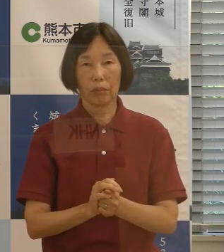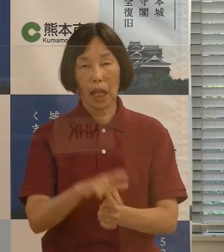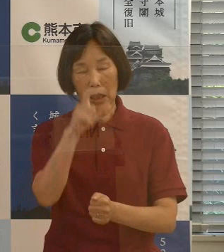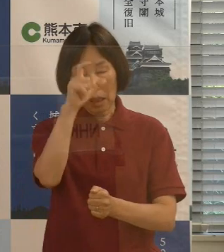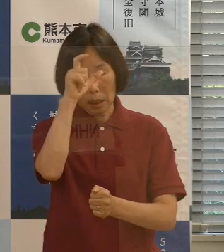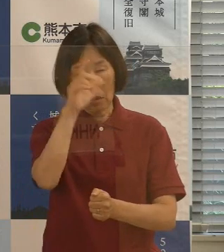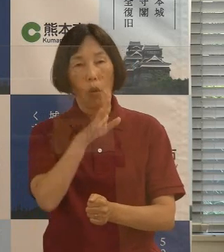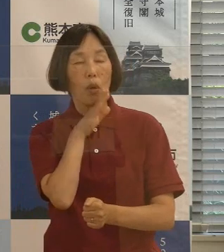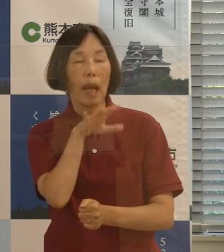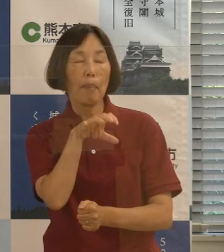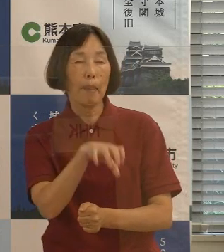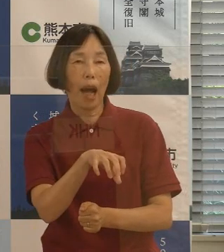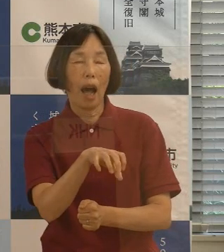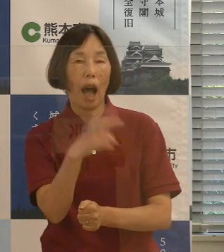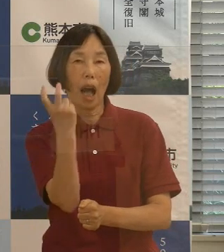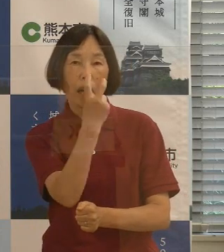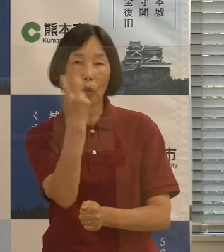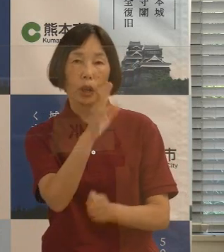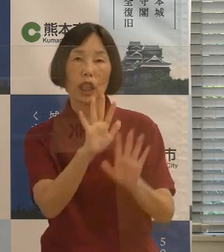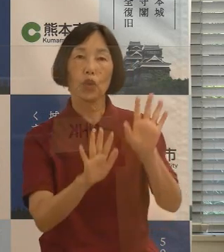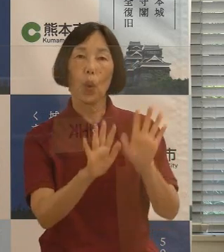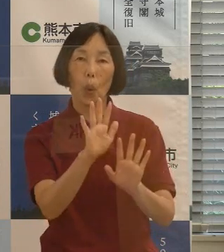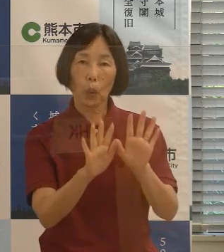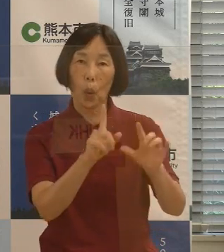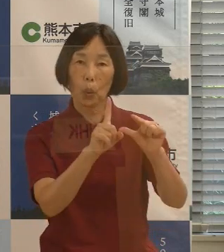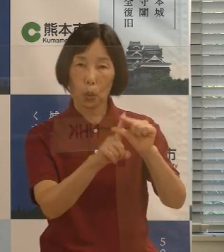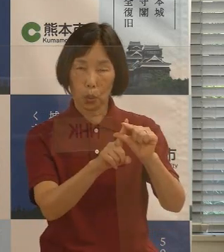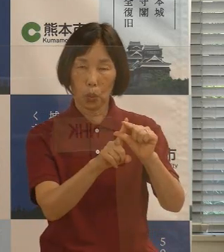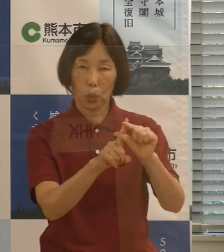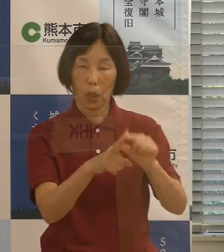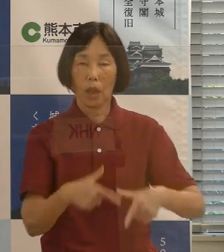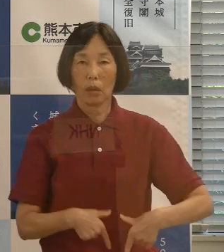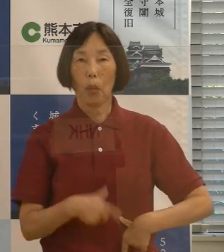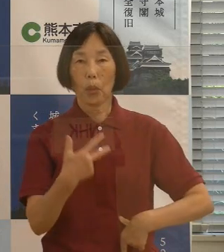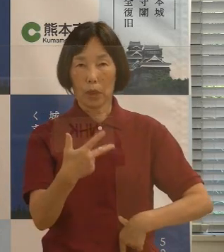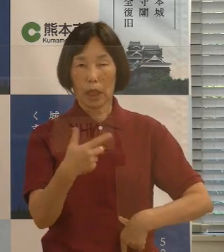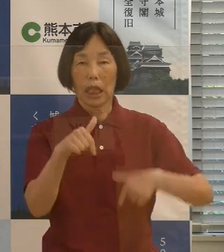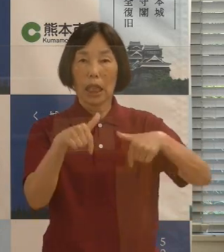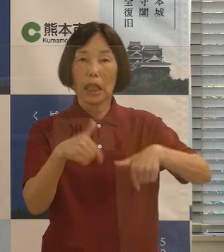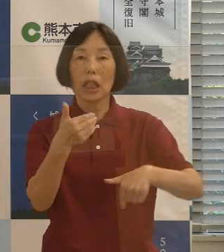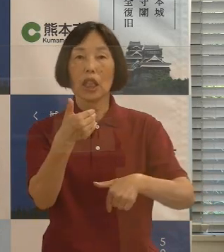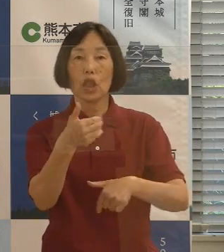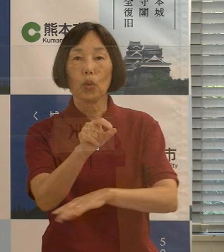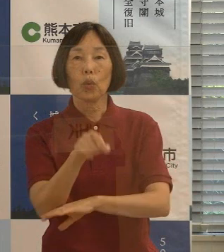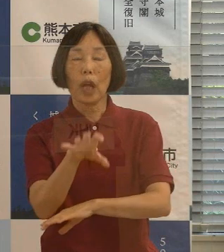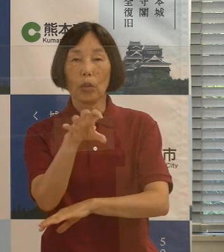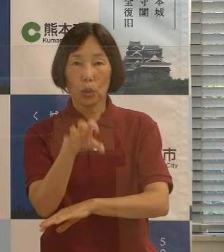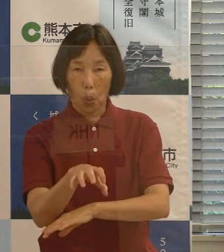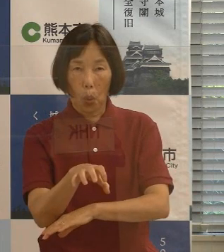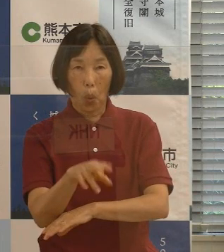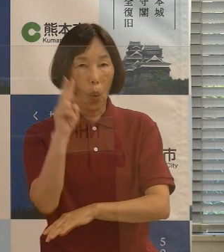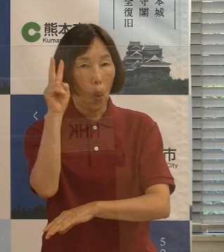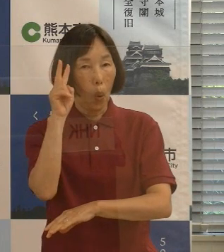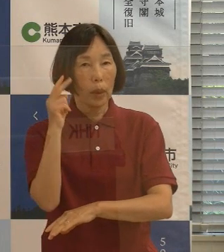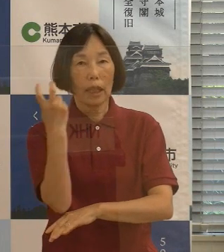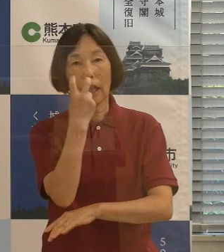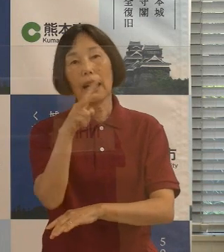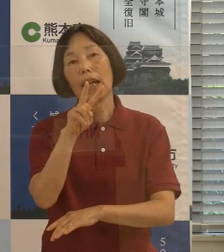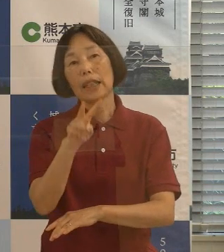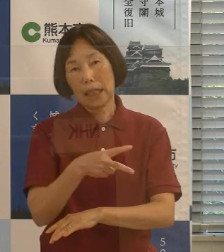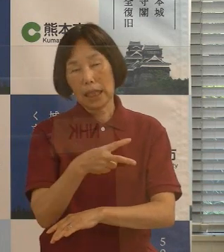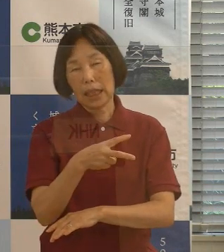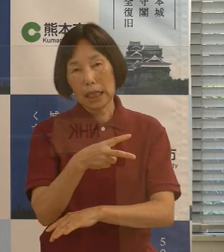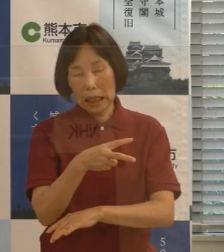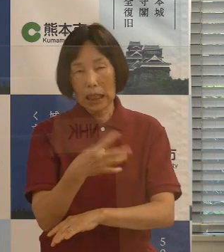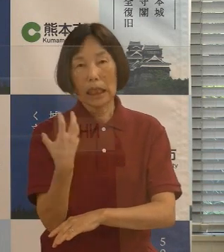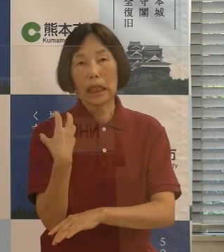の確認が現在行われるとともに、本市においても西区役所と危機管理防災総室の職員が現場の被